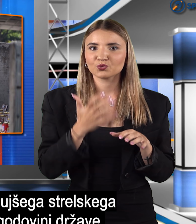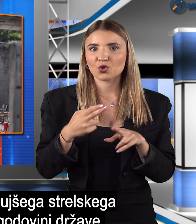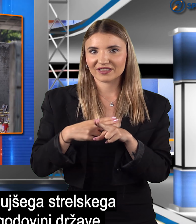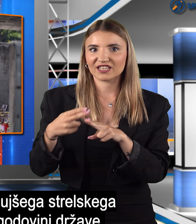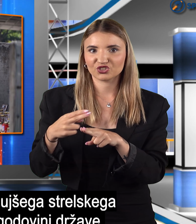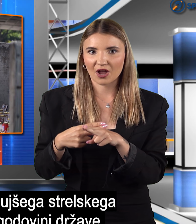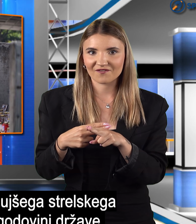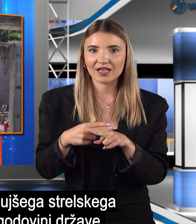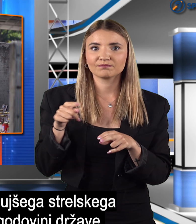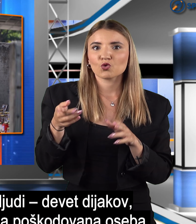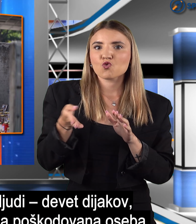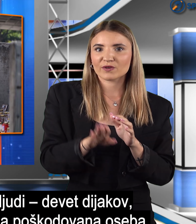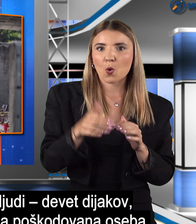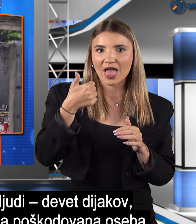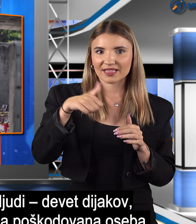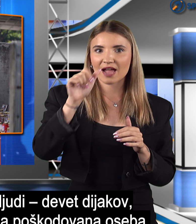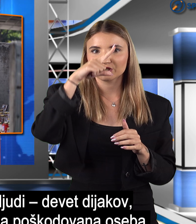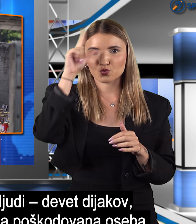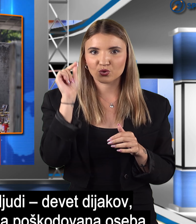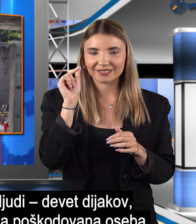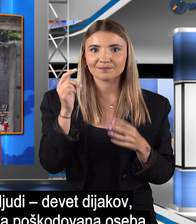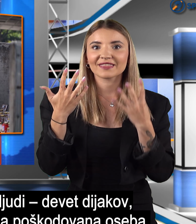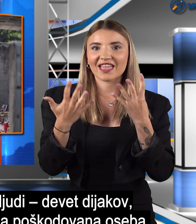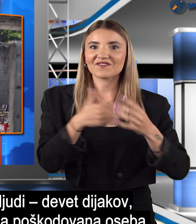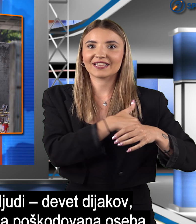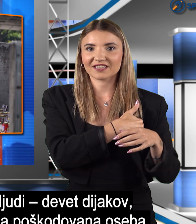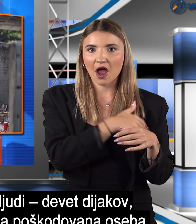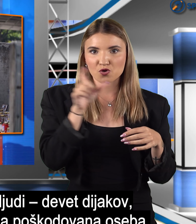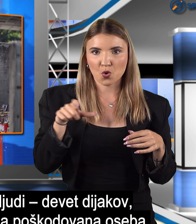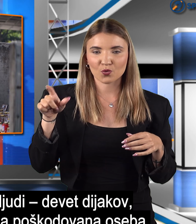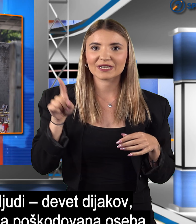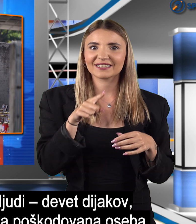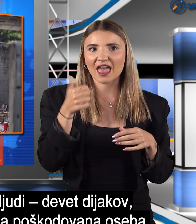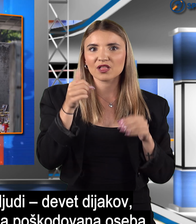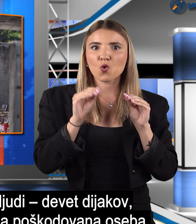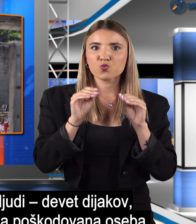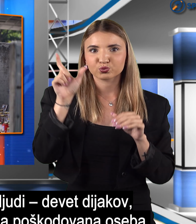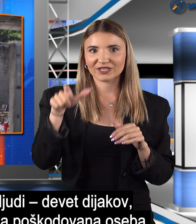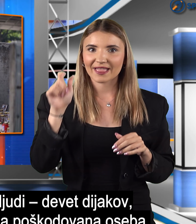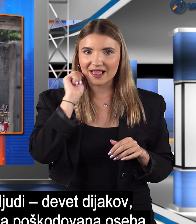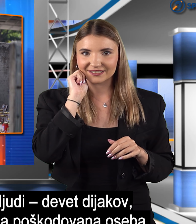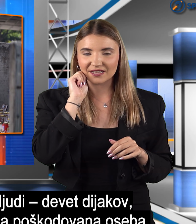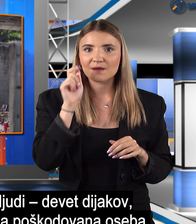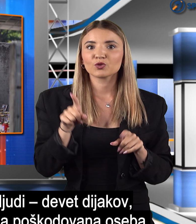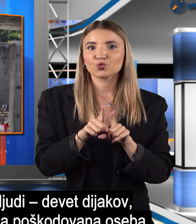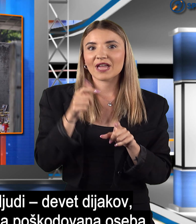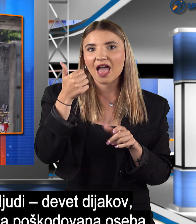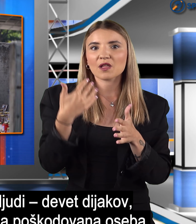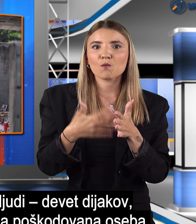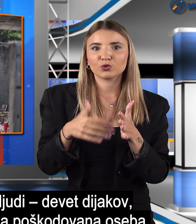napada v zgodovini države. Bilo je 11 ljudi. 9 dijakov, ena učiteljica in ena poškodovana